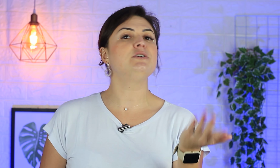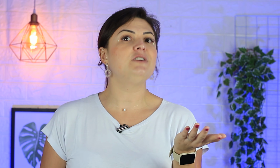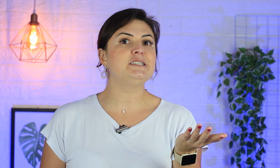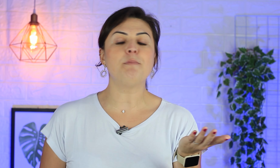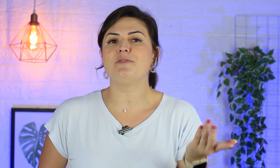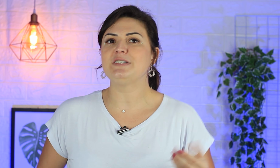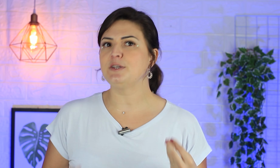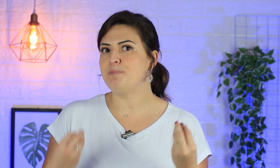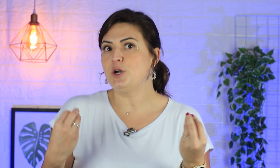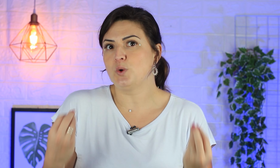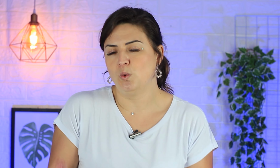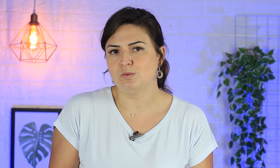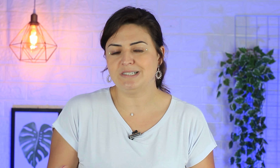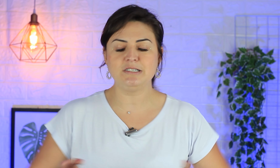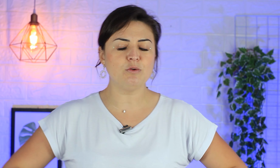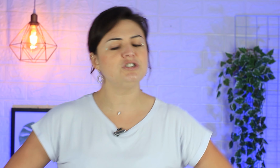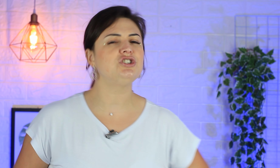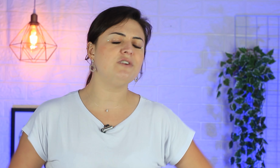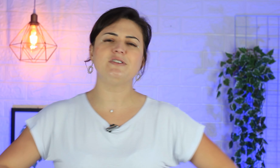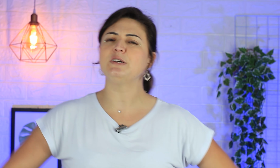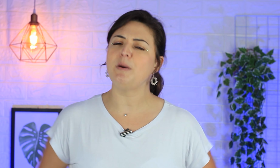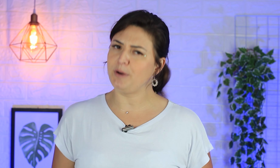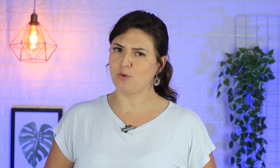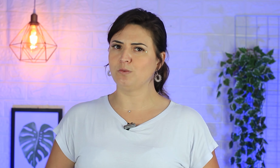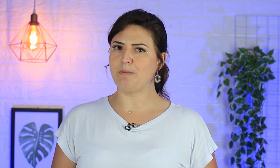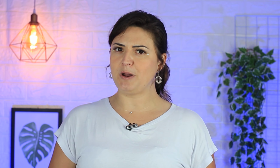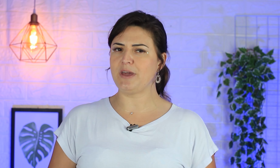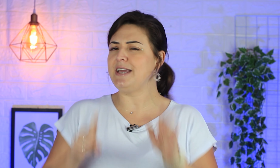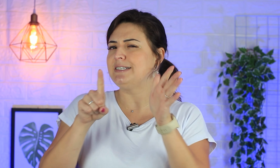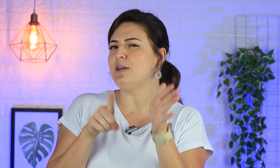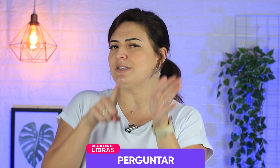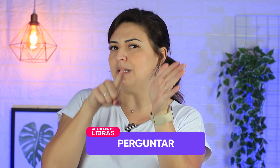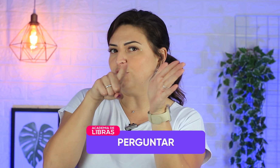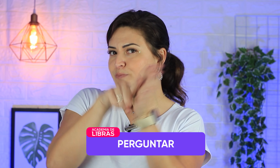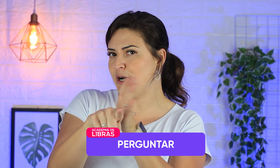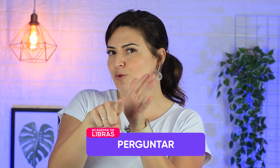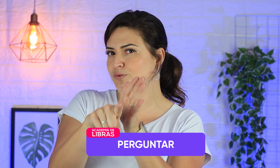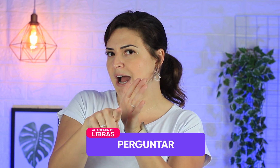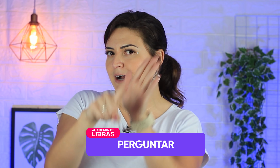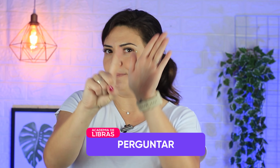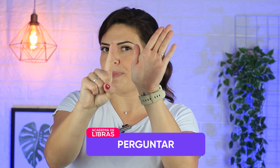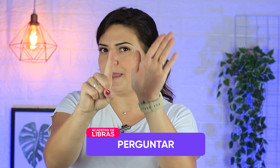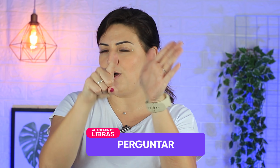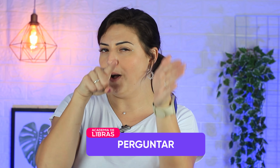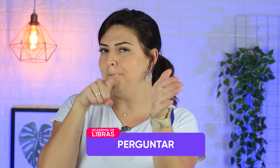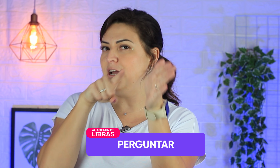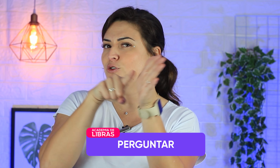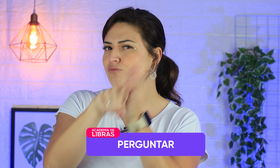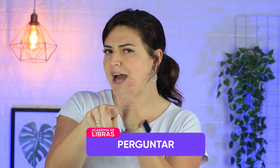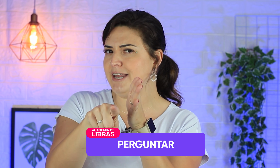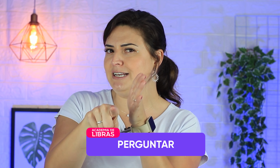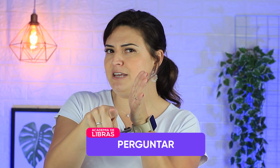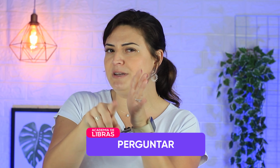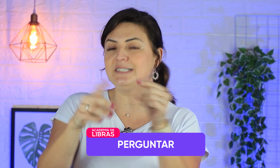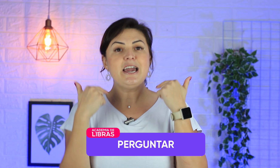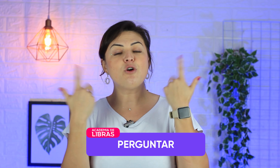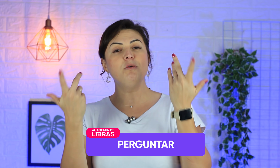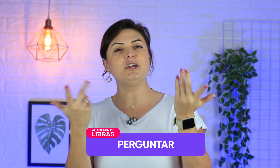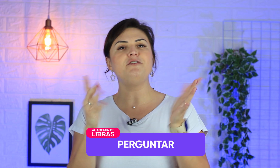expressão facial pra fazer perguntas. Então quando a gente vai fazer uma pergunta pra alguém, esse aqui é o sinal de perguntar. Agora, ó, perguntar em libras. E aí como que